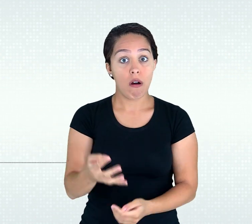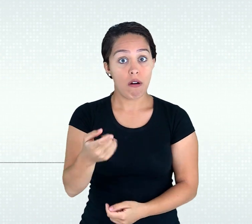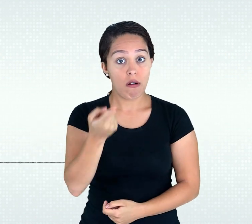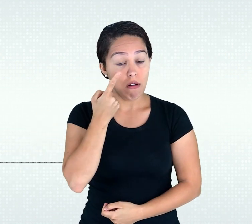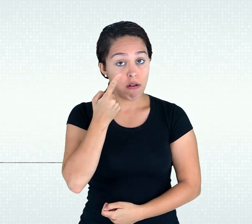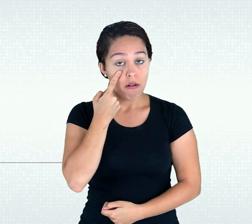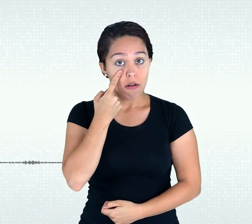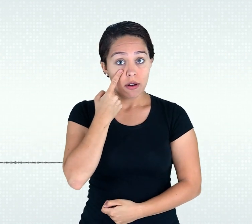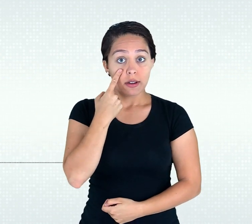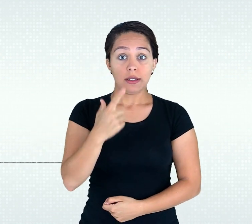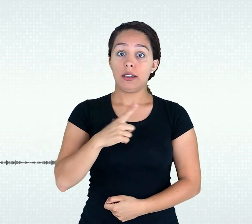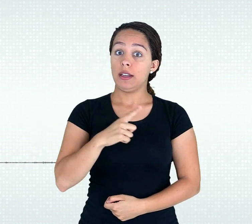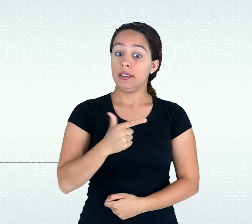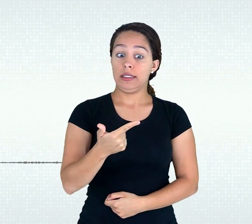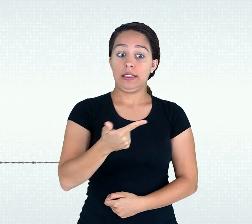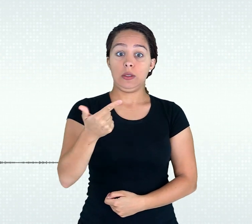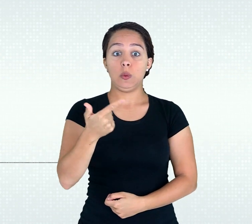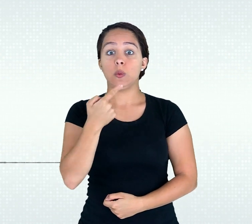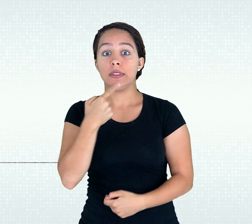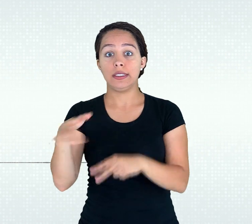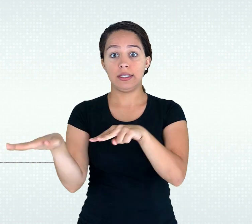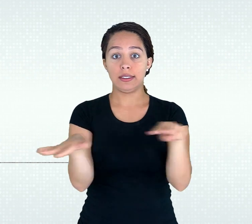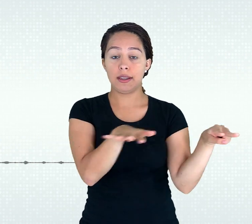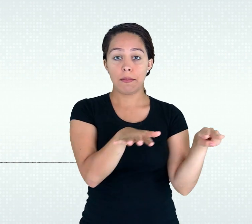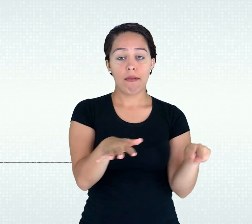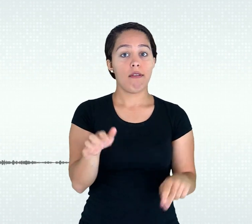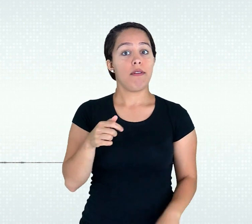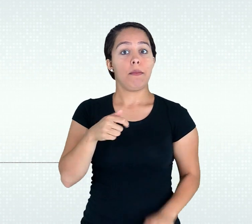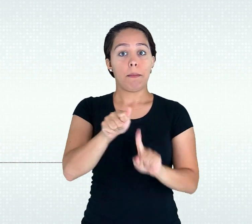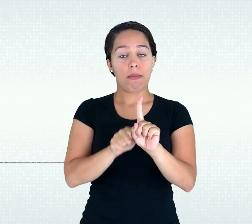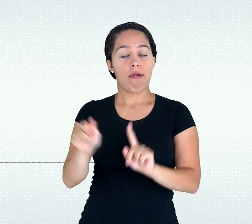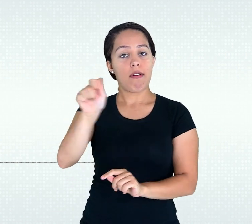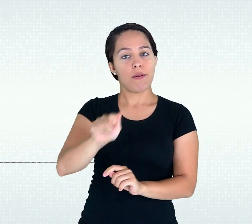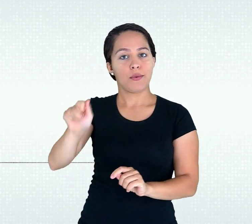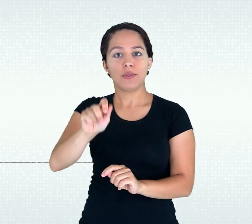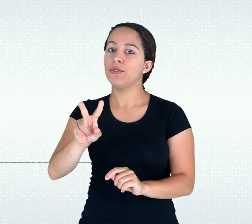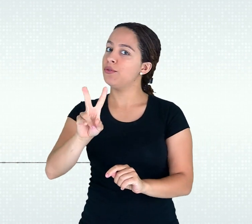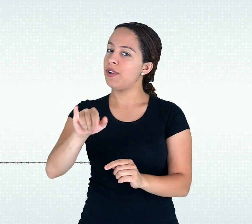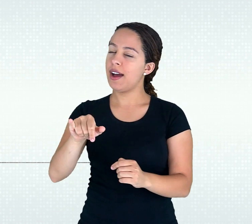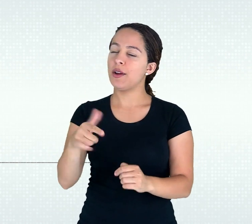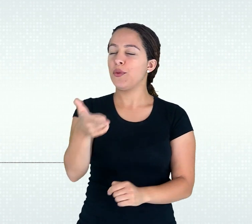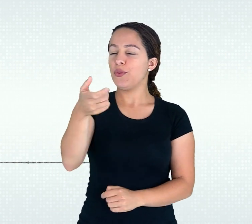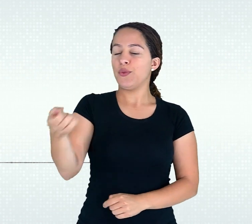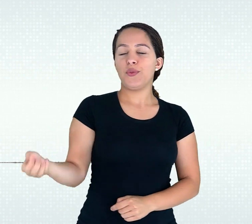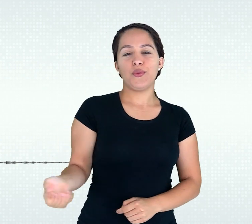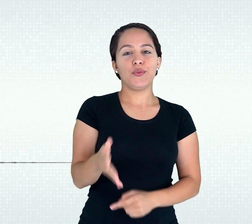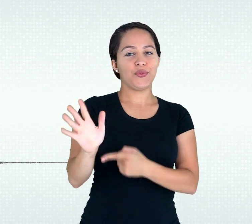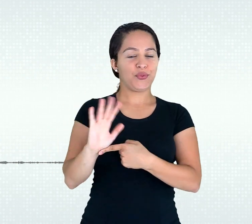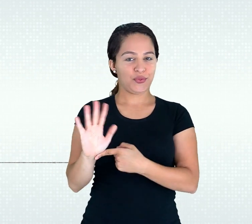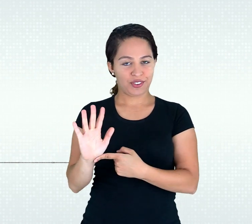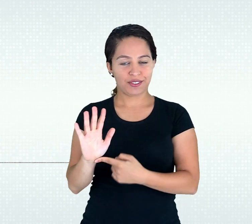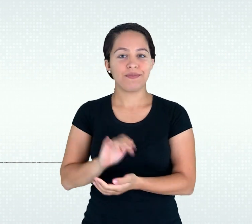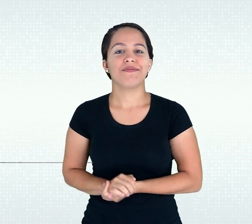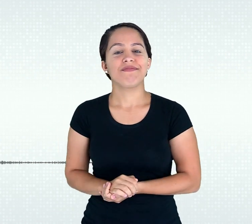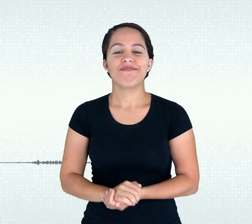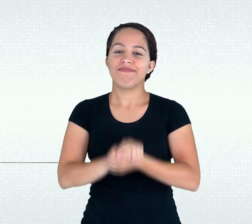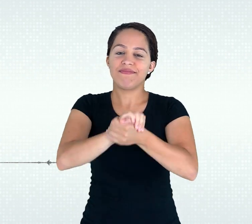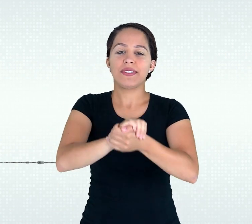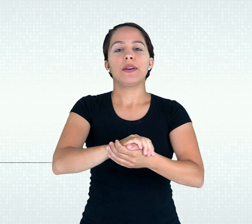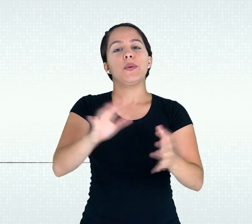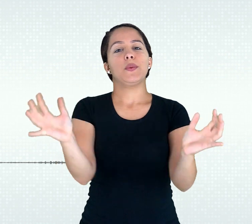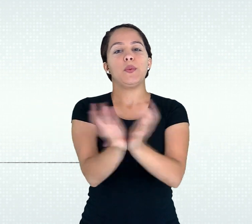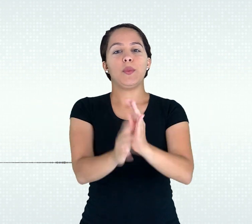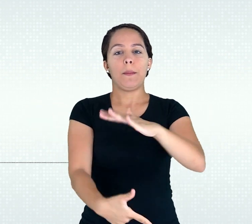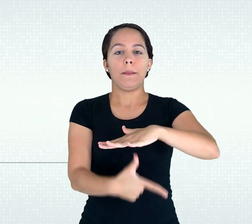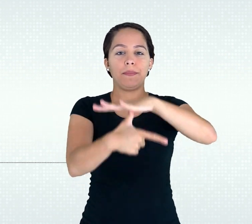atento o próximo texto será publicado na segunda semana de agosto saudações pedagógicas da